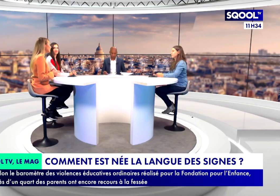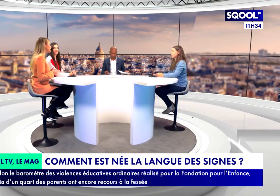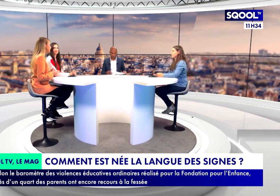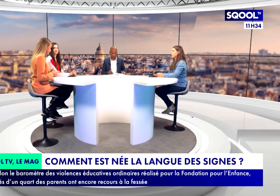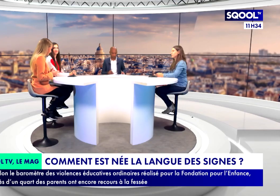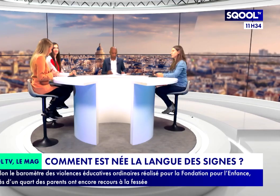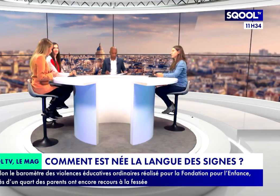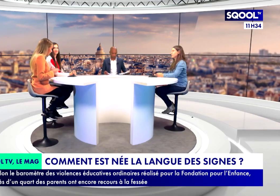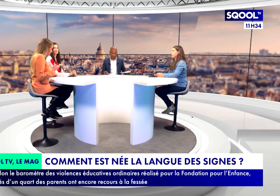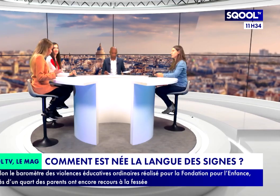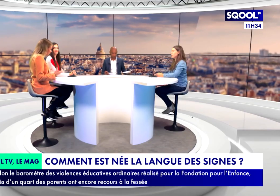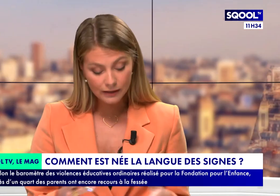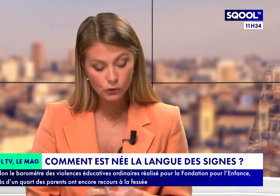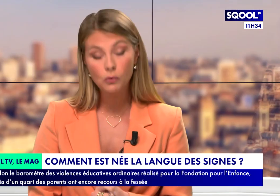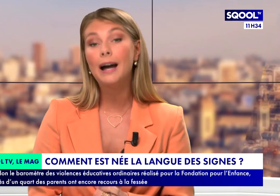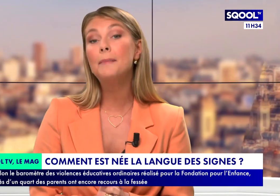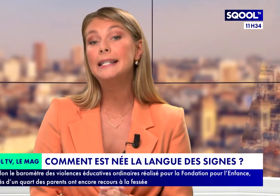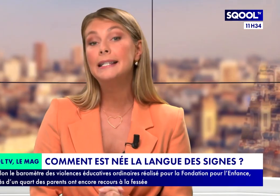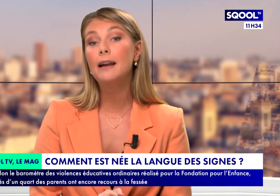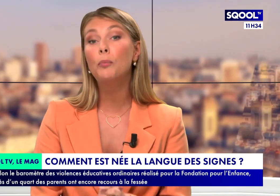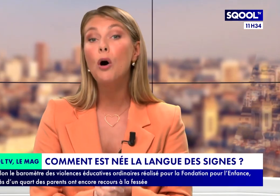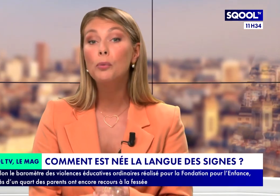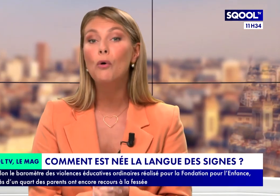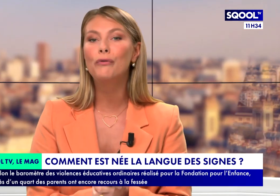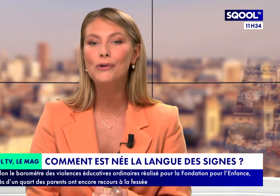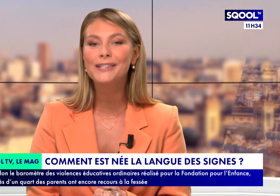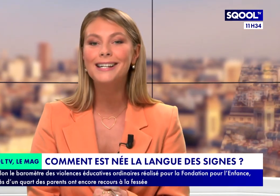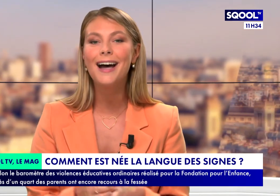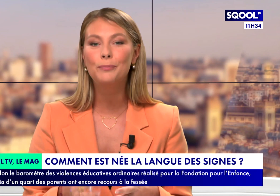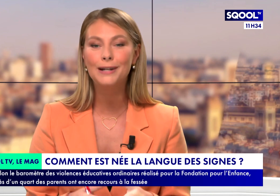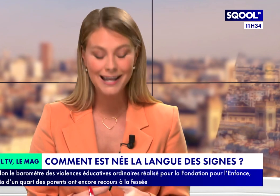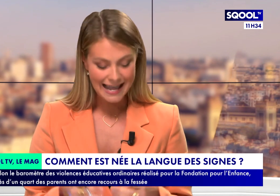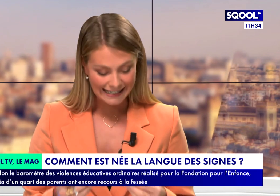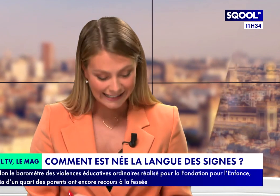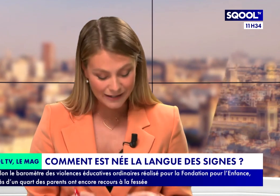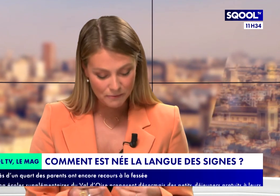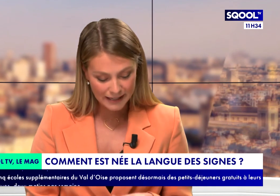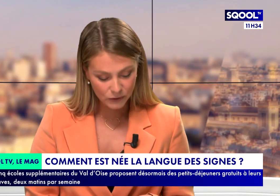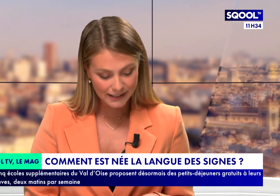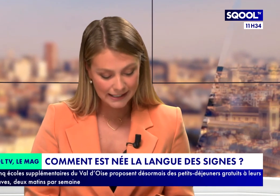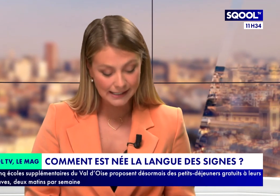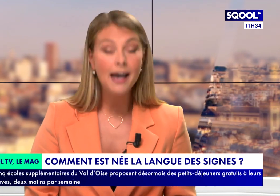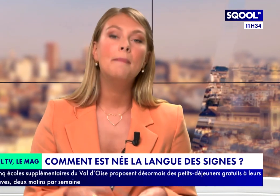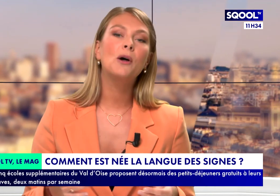des signes en y ajoutant des notions grammaticales propres aux Français, appelées les signes méthodistes. Mais en